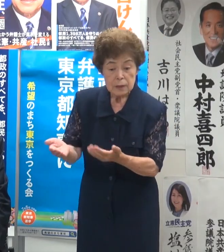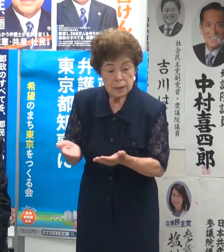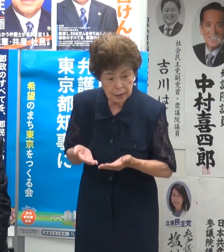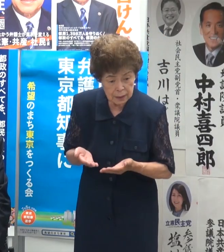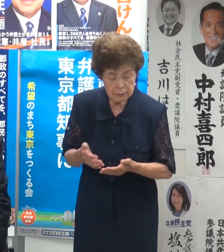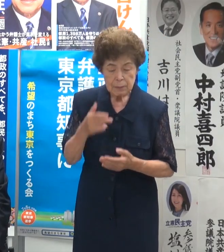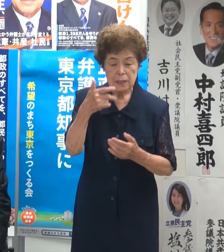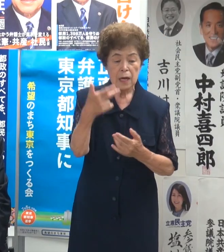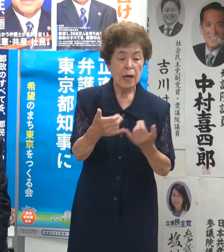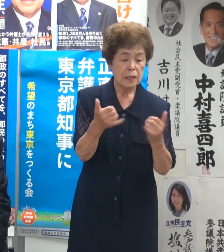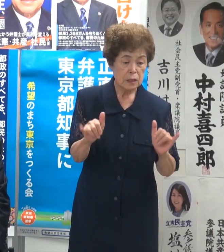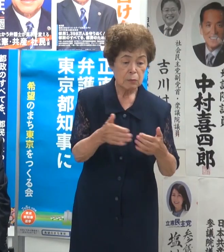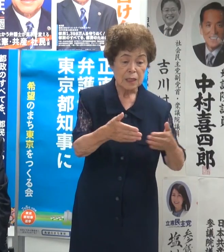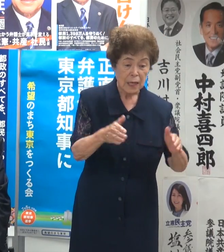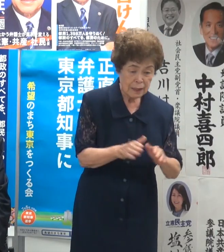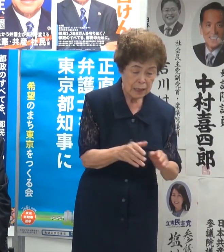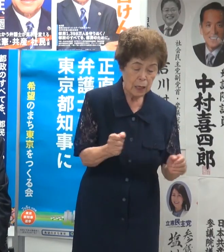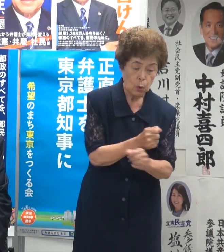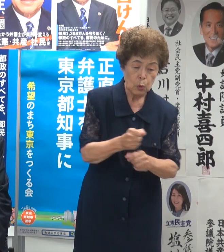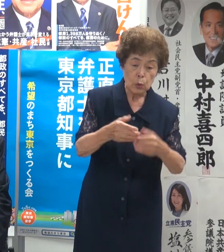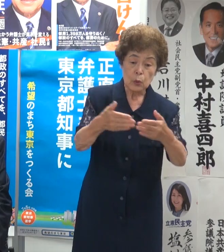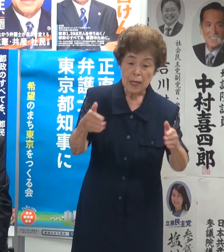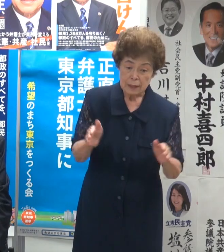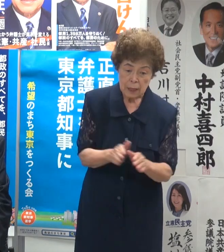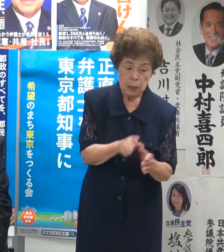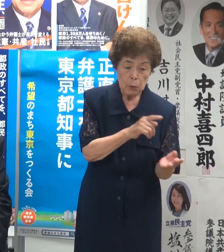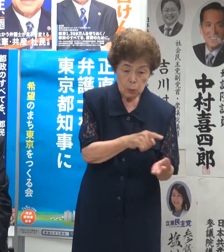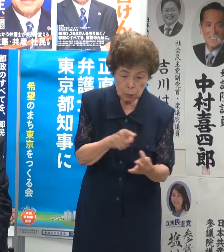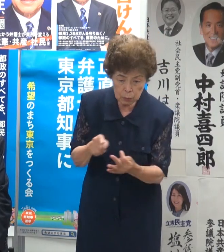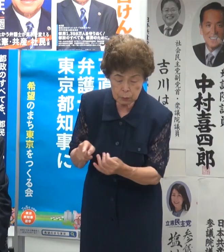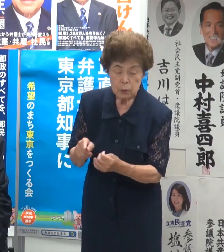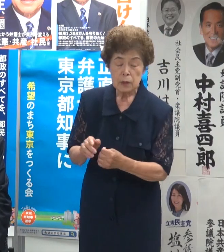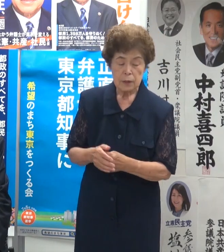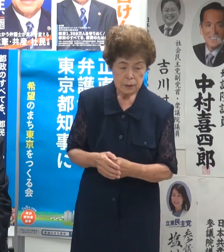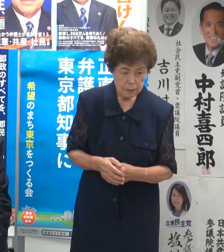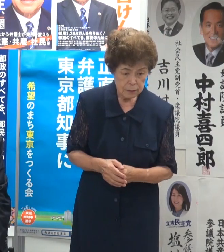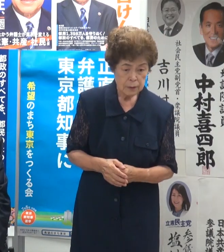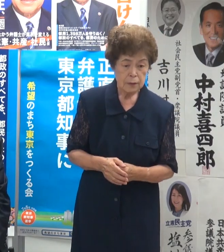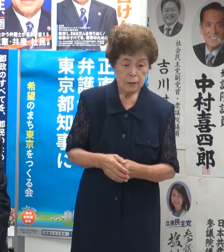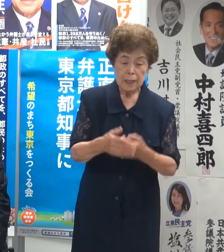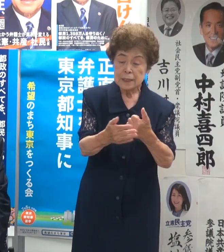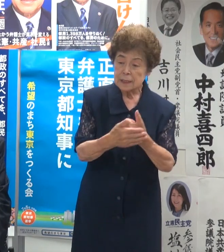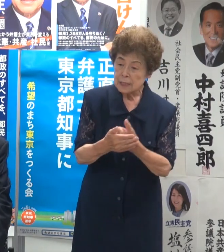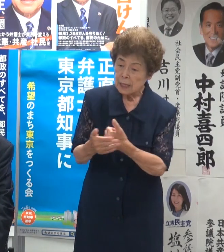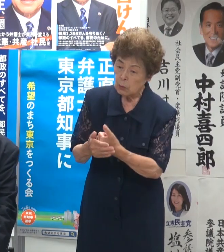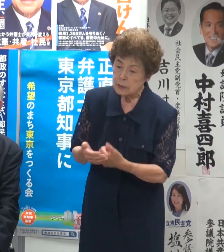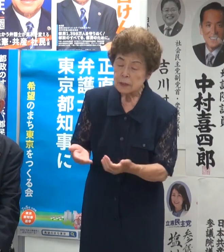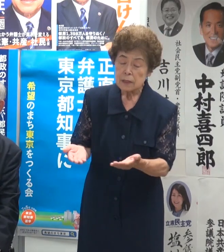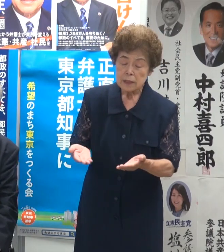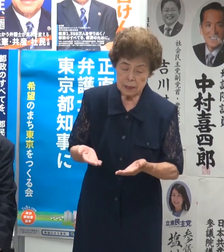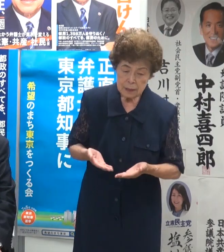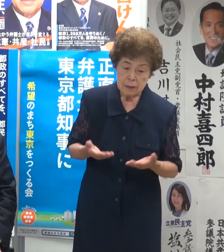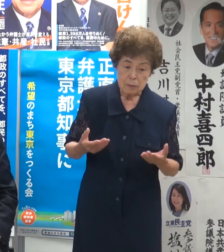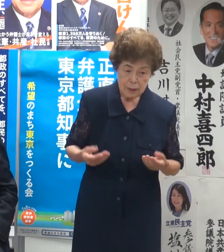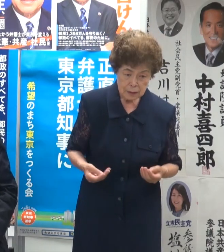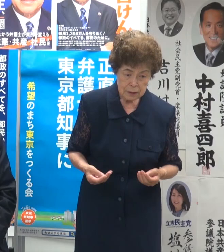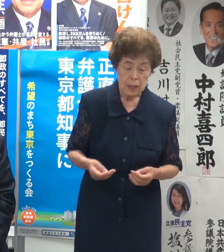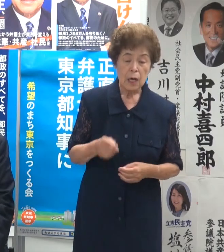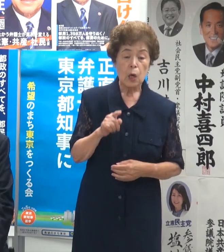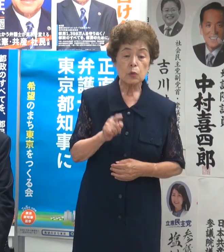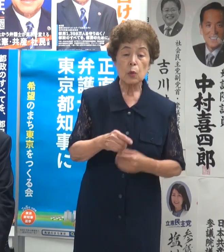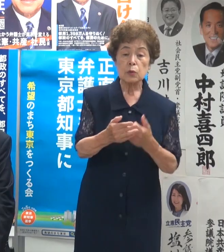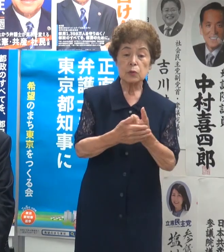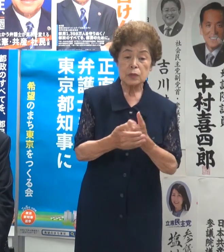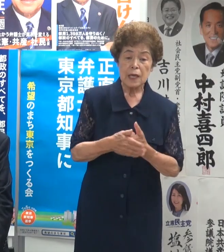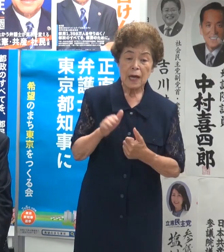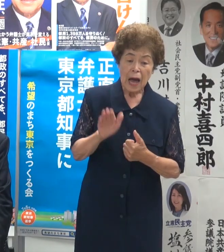体、労働団体も多くの市民団体、労働団体が支援をしていただいたんですけど、そういう支援